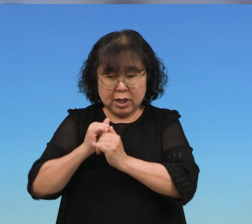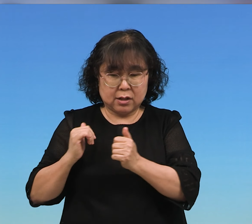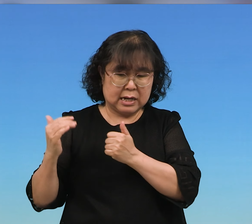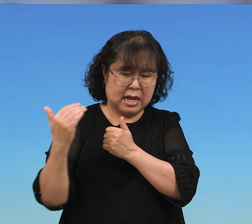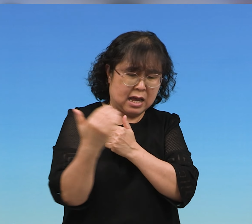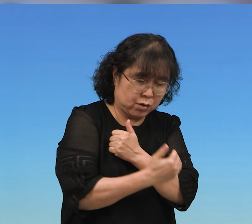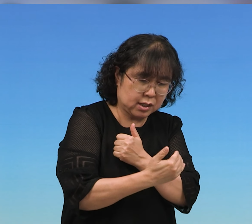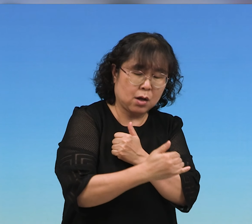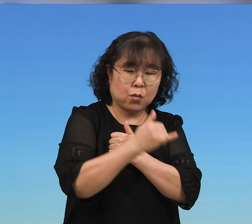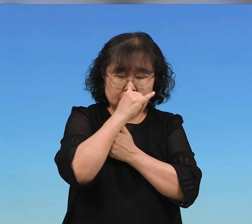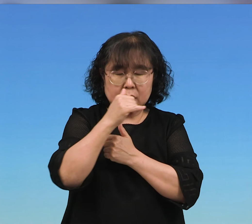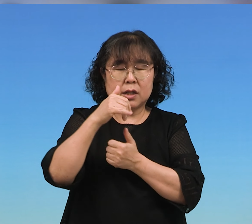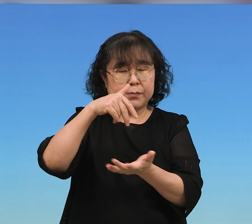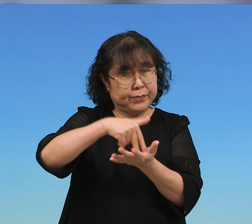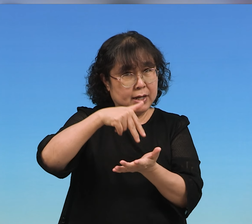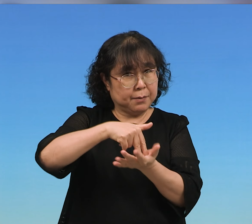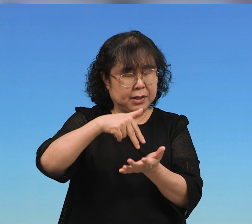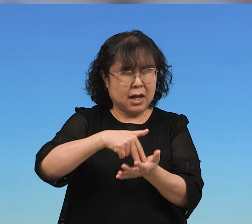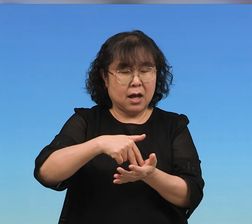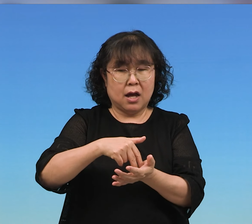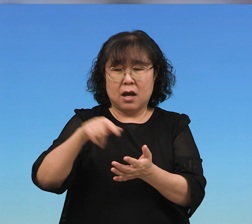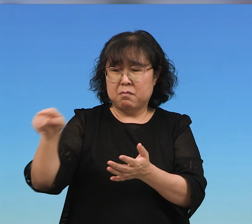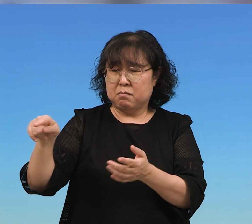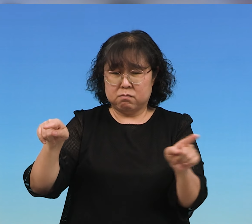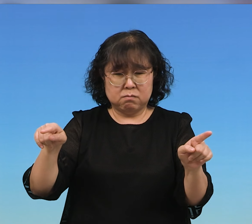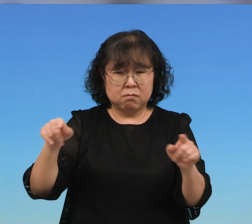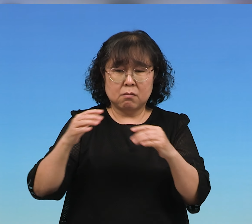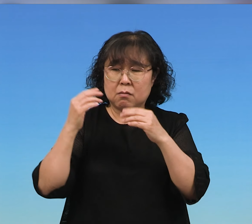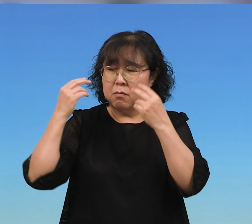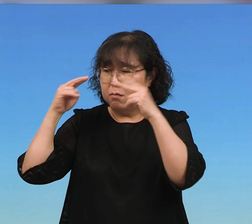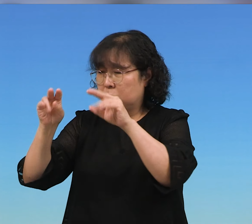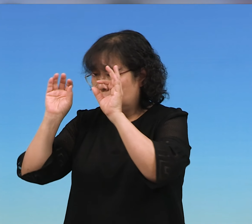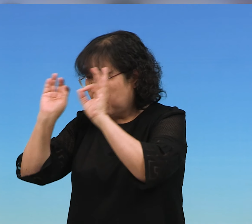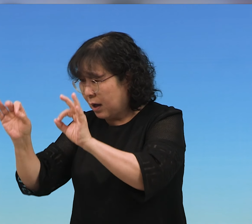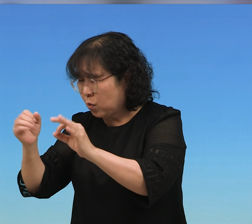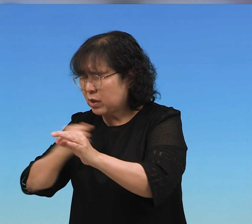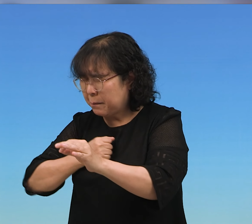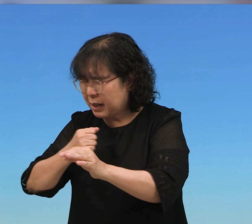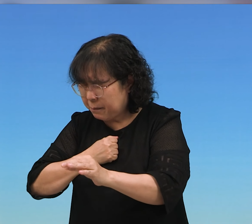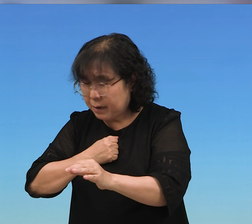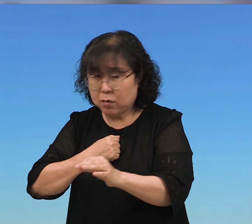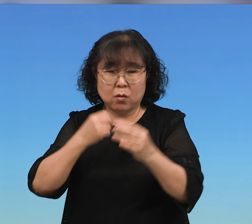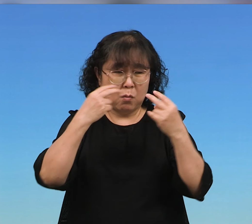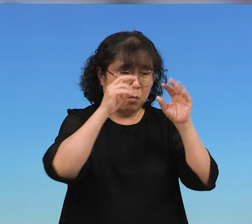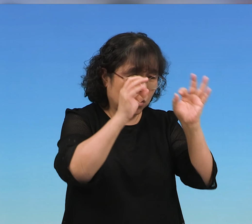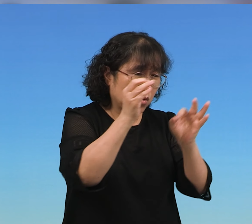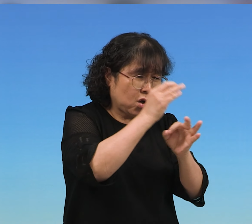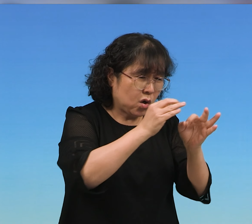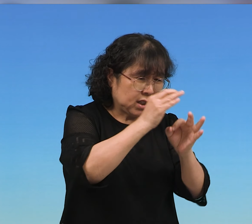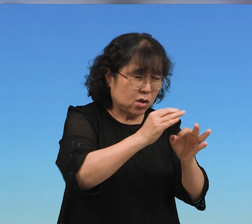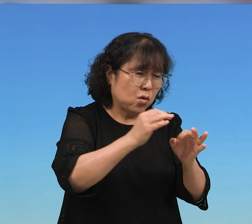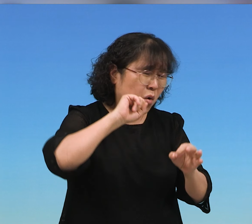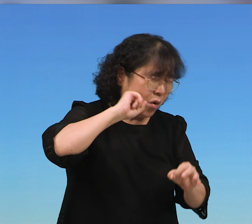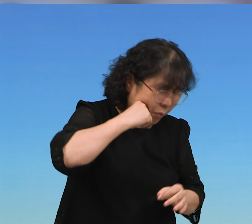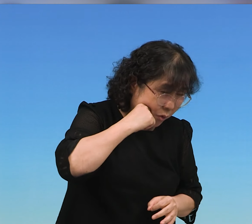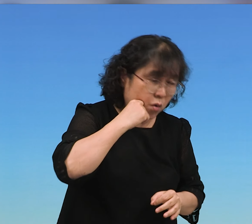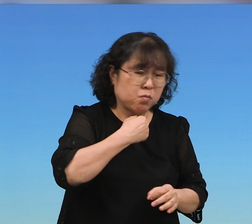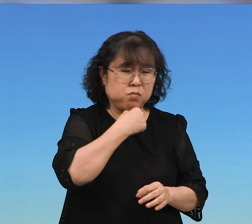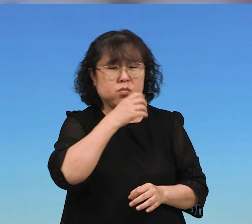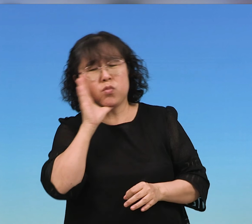상황이에요. 이게 뭐 비집고 들어갈 틈이 없습니다. 이것도 답답하고 저 문제도 막막하고, 경제는 점점